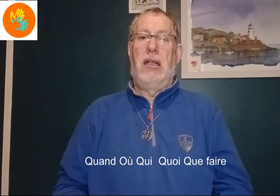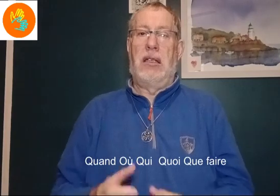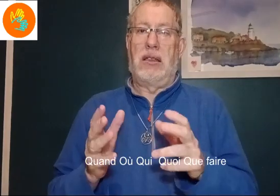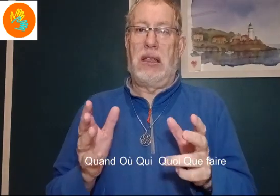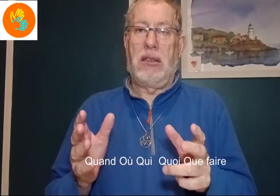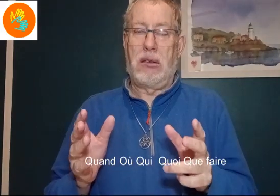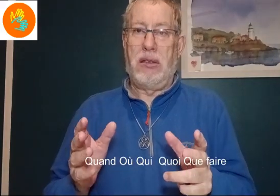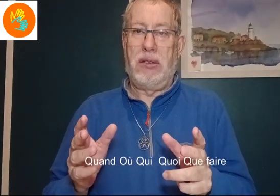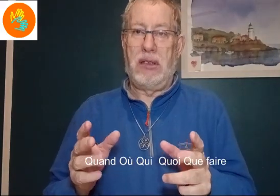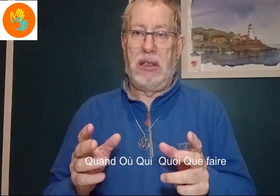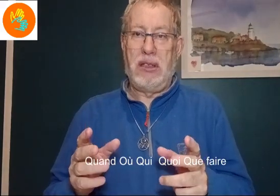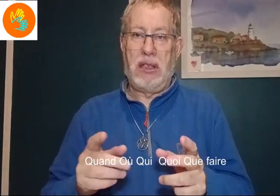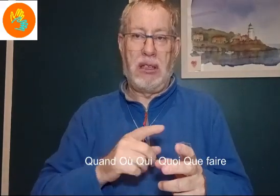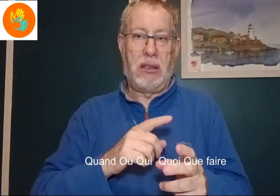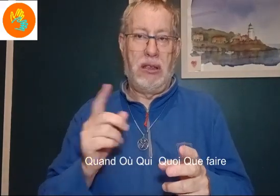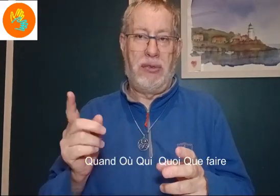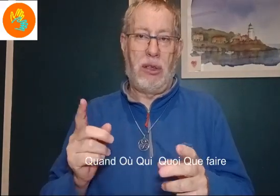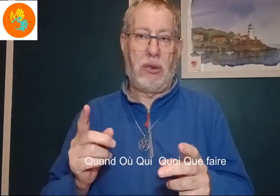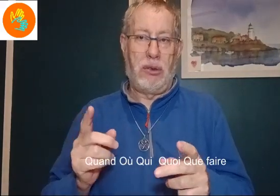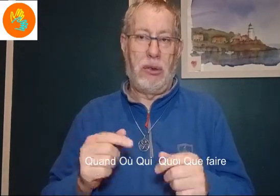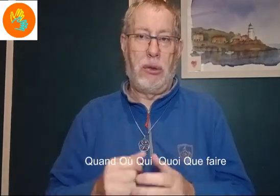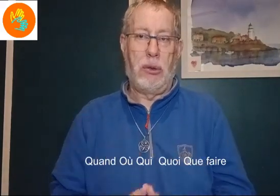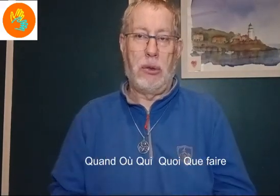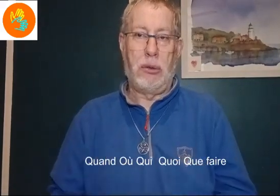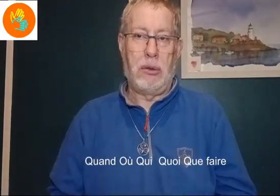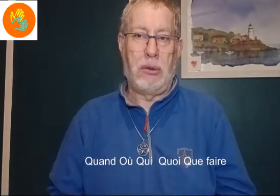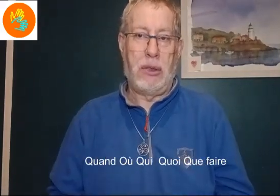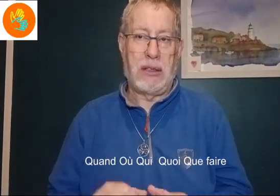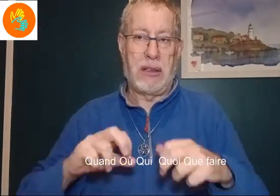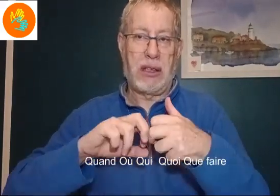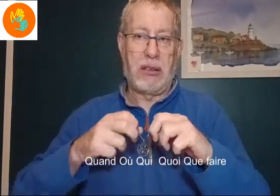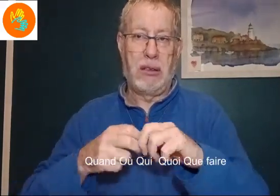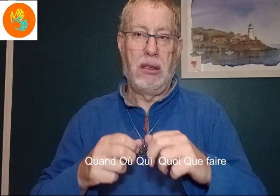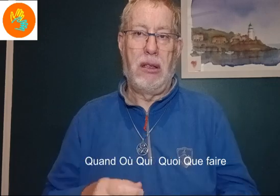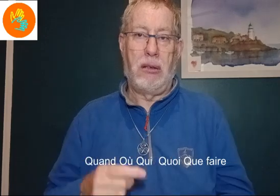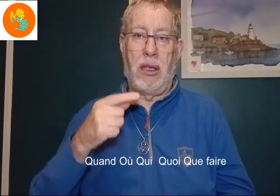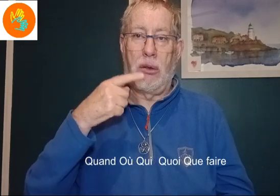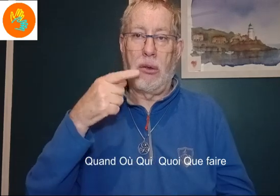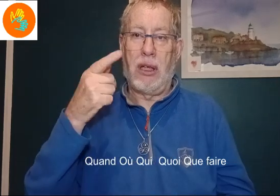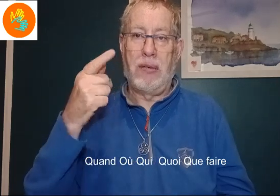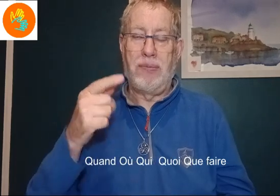La syntaxe en langue des signes, elle est différente de la syntaxe de la langue orale.